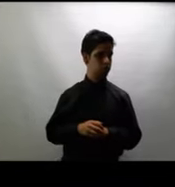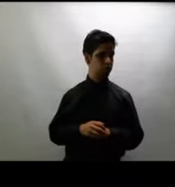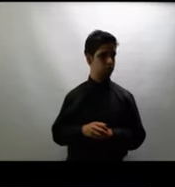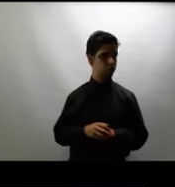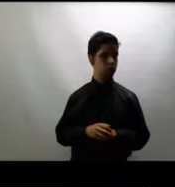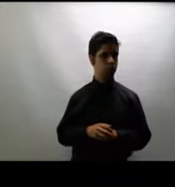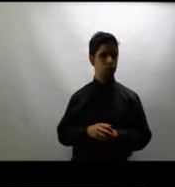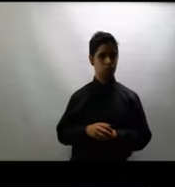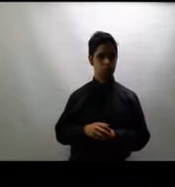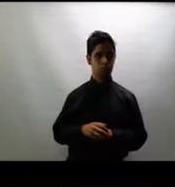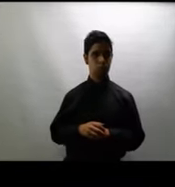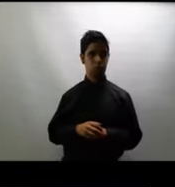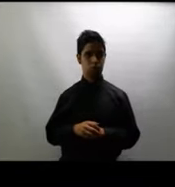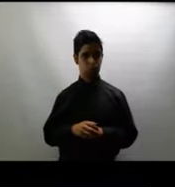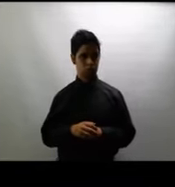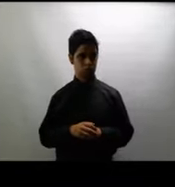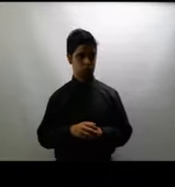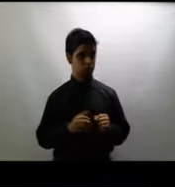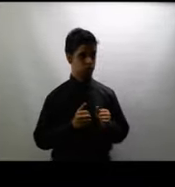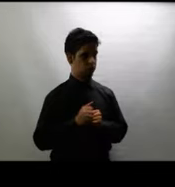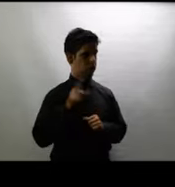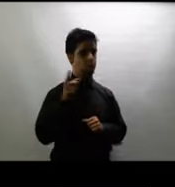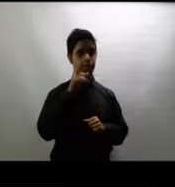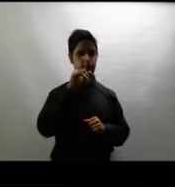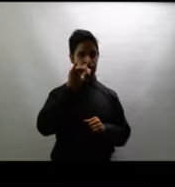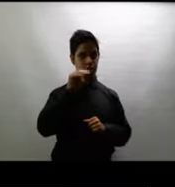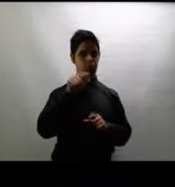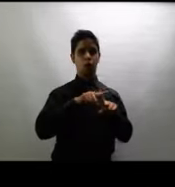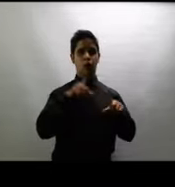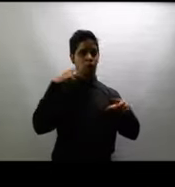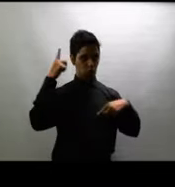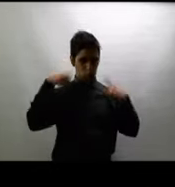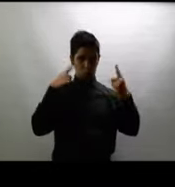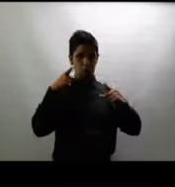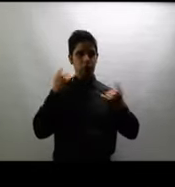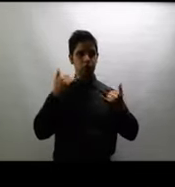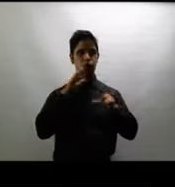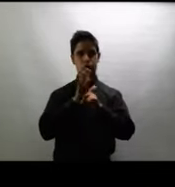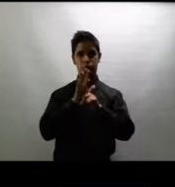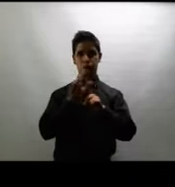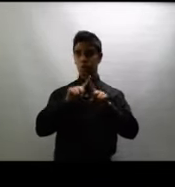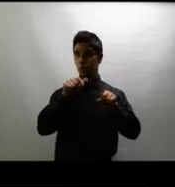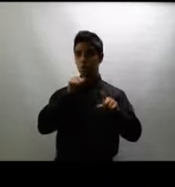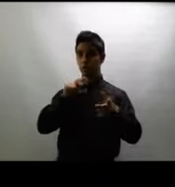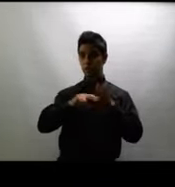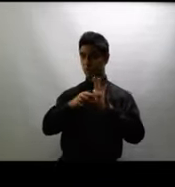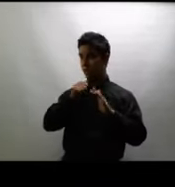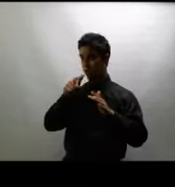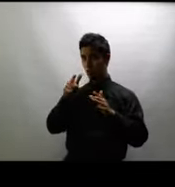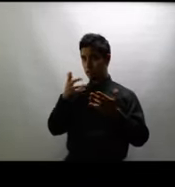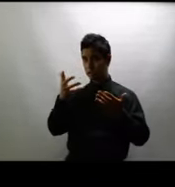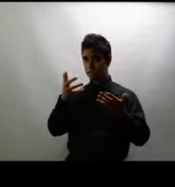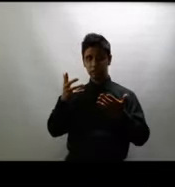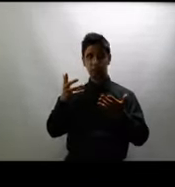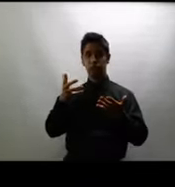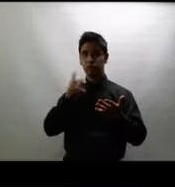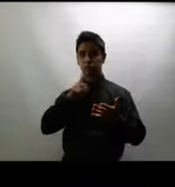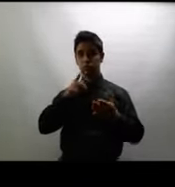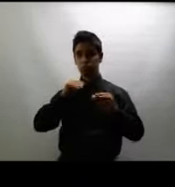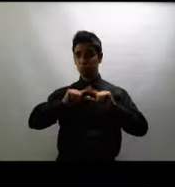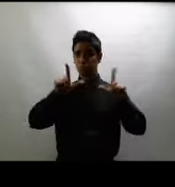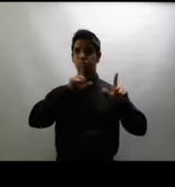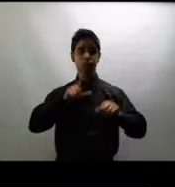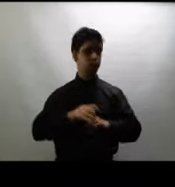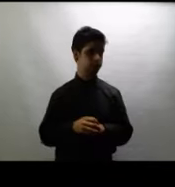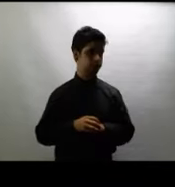¿Cómo? Este es el primero. Con el primer disco que te zumbaste de locura. Sí, sí. Ahora es el salvorito. No es cuestión de no, ese ahí está. Y no, claro,